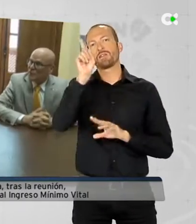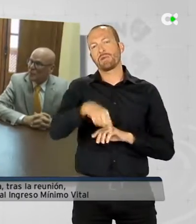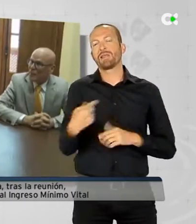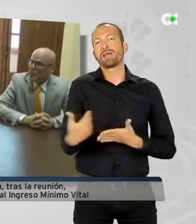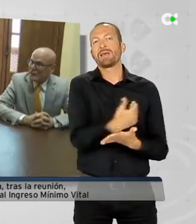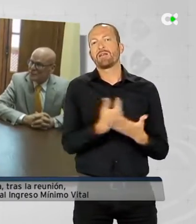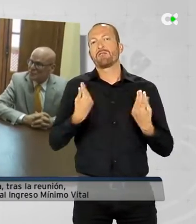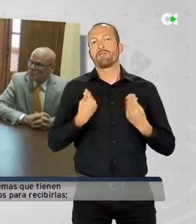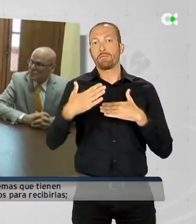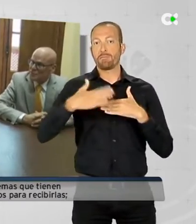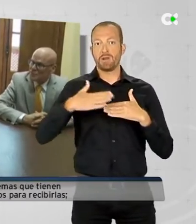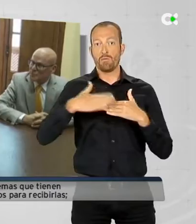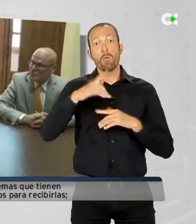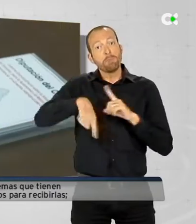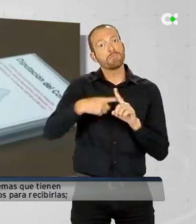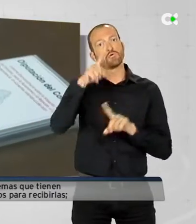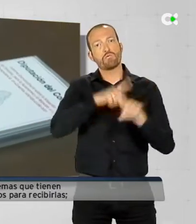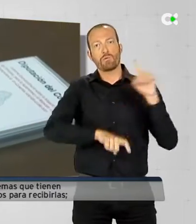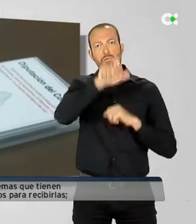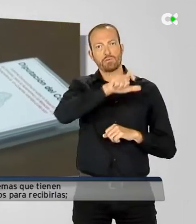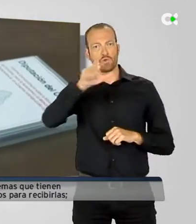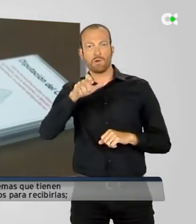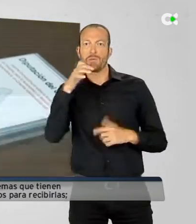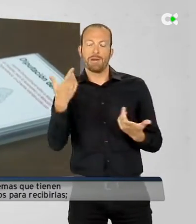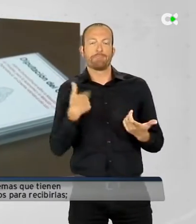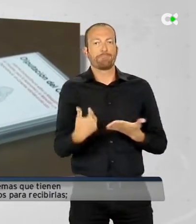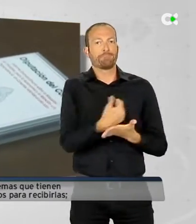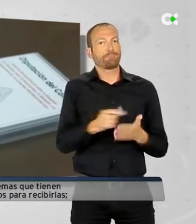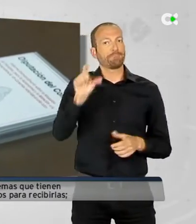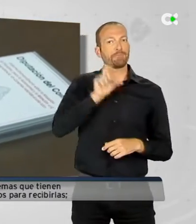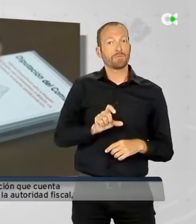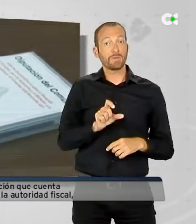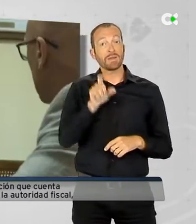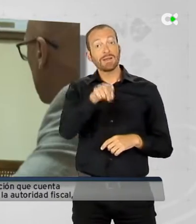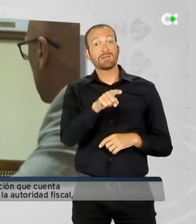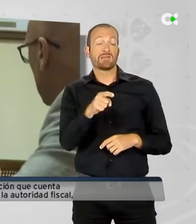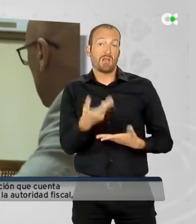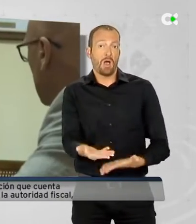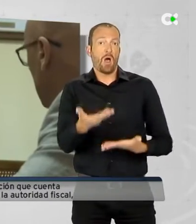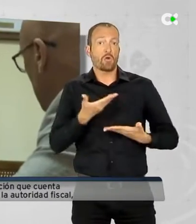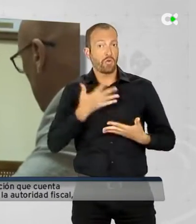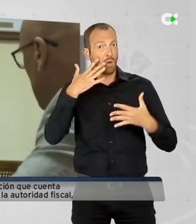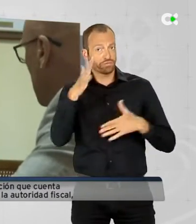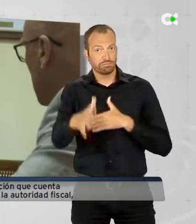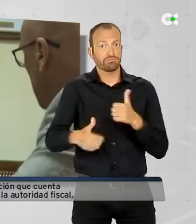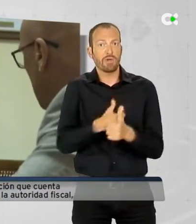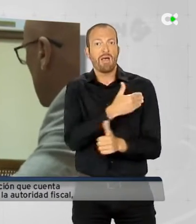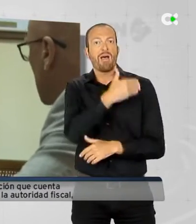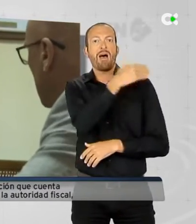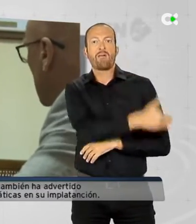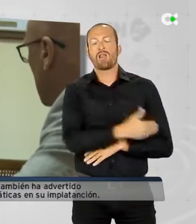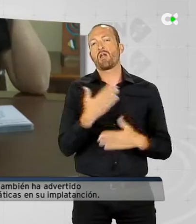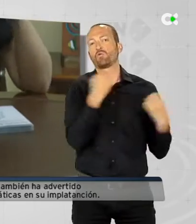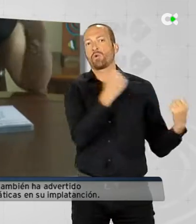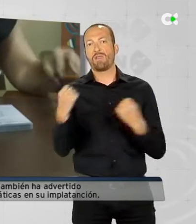ingreso mínimo vital y los problemas que tienen los ciudadanos para recibirlo. Una prestación que cuenta con el aval de la autoridad fiscal, la